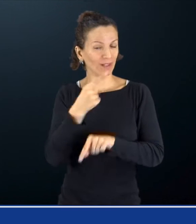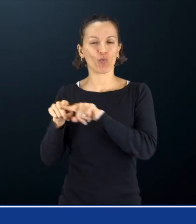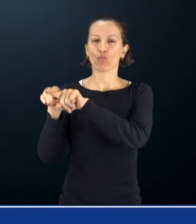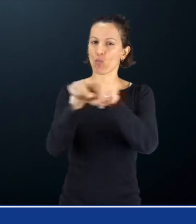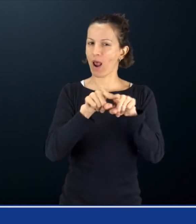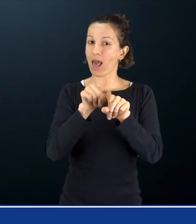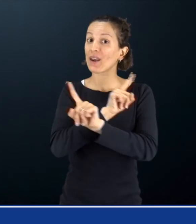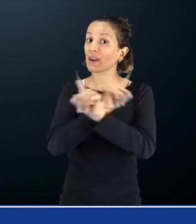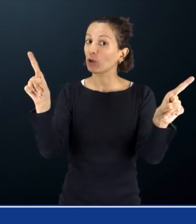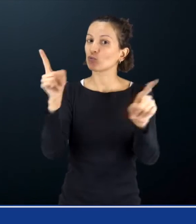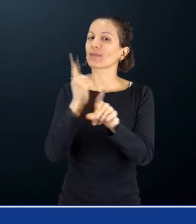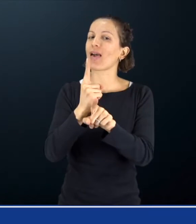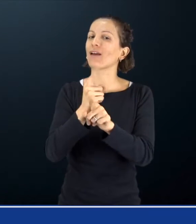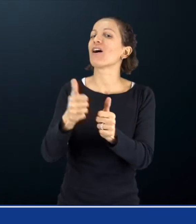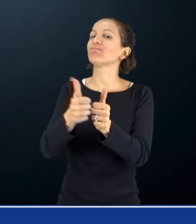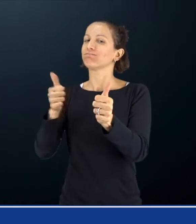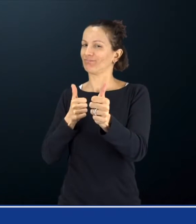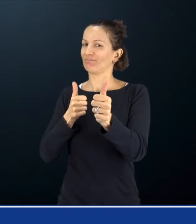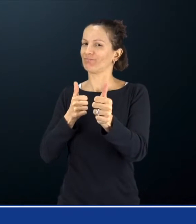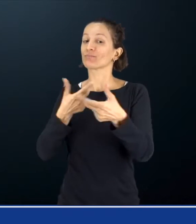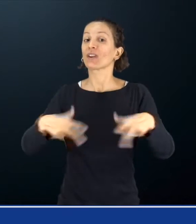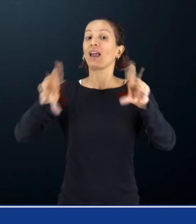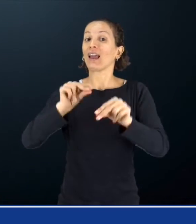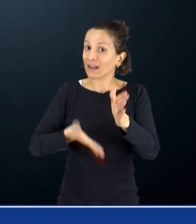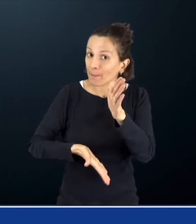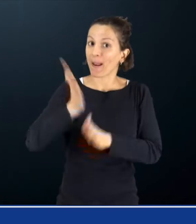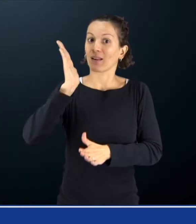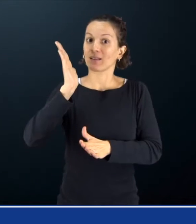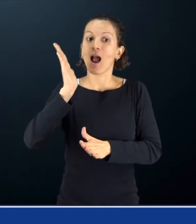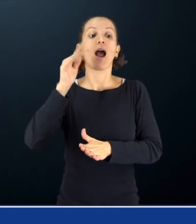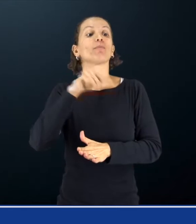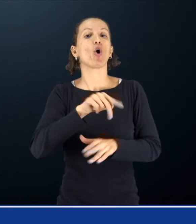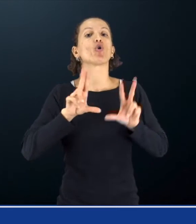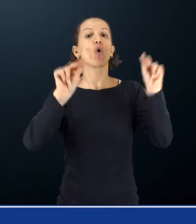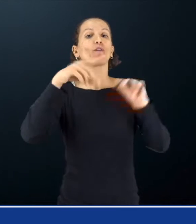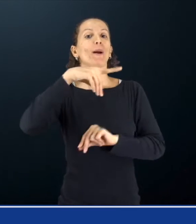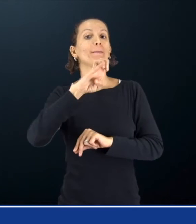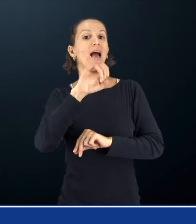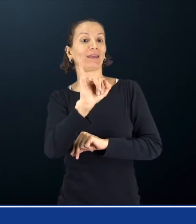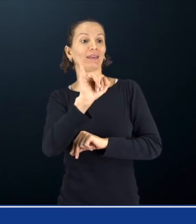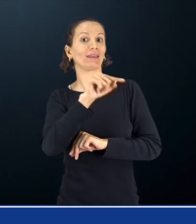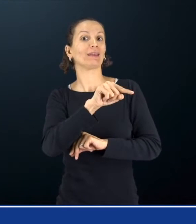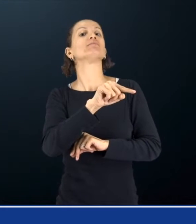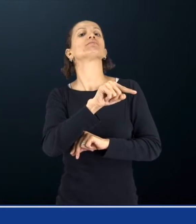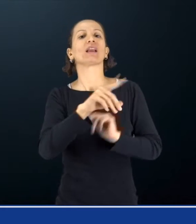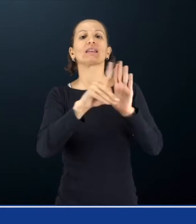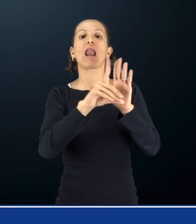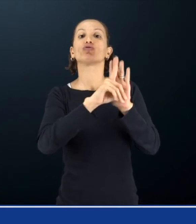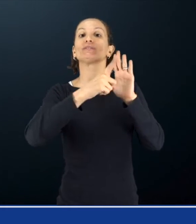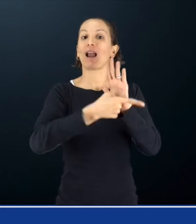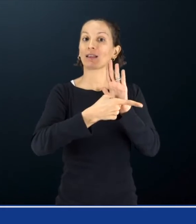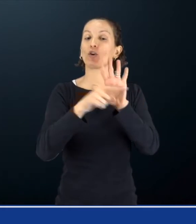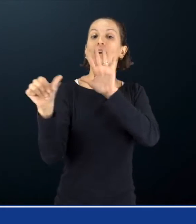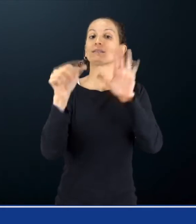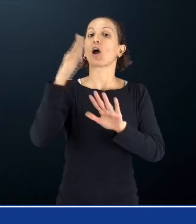Dal titolo, la scuola è uguale per tutti. Nessuno deve rimanere indietro. Ripartiamo dal nuovo PEI, alla luce del